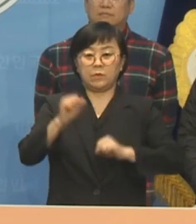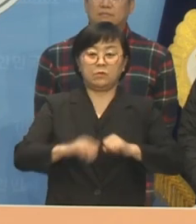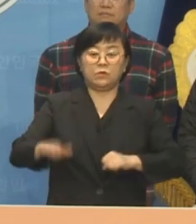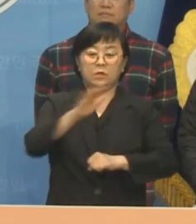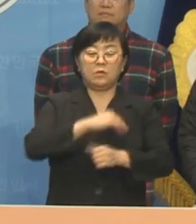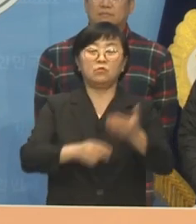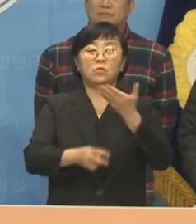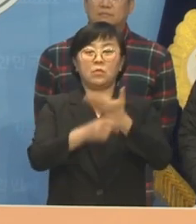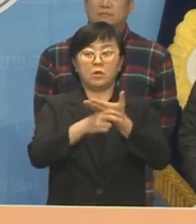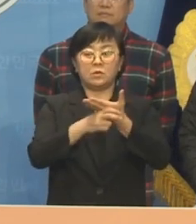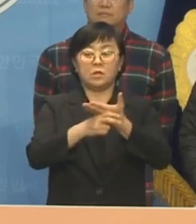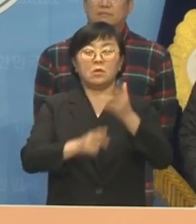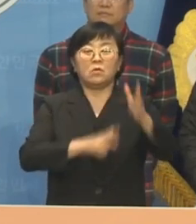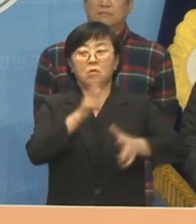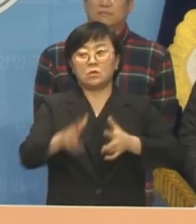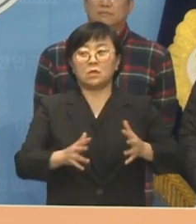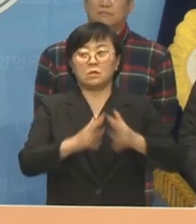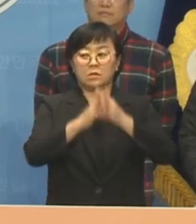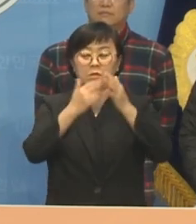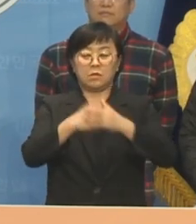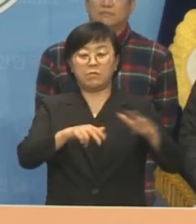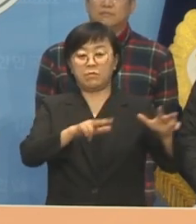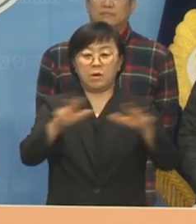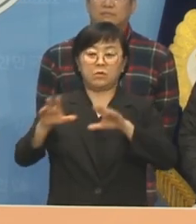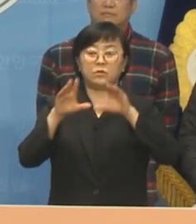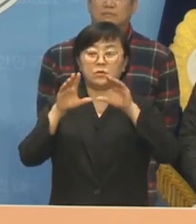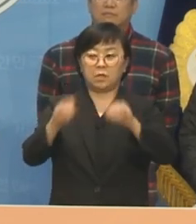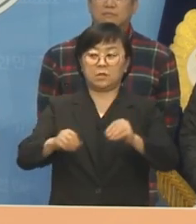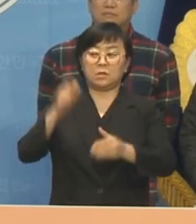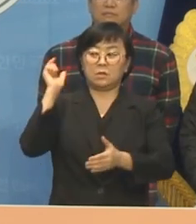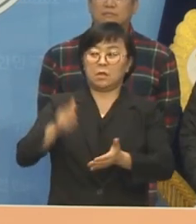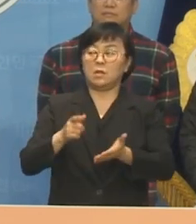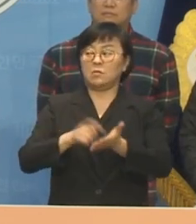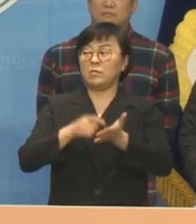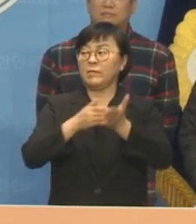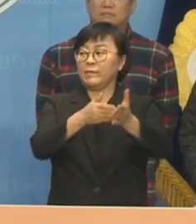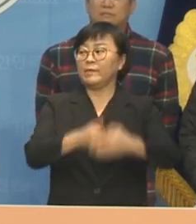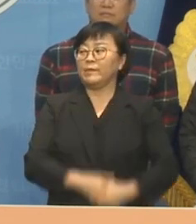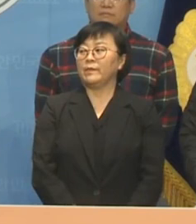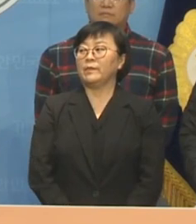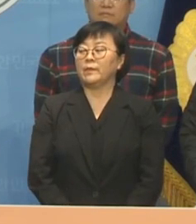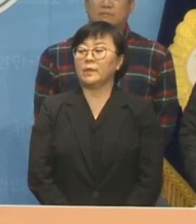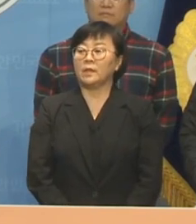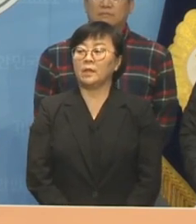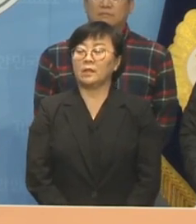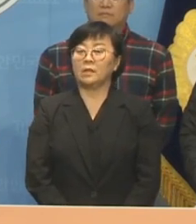우리는 불법적 공장 건설을 즉각 중단할 것을 강력하게 요구합니다.